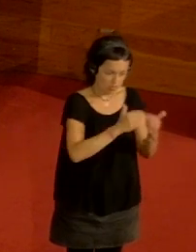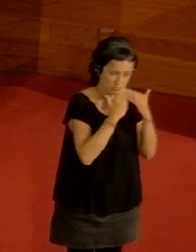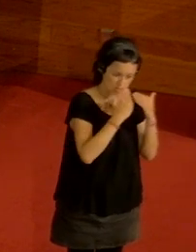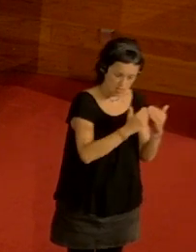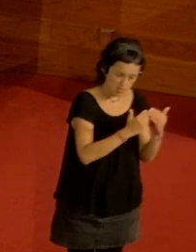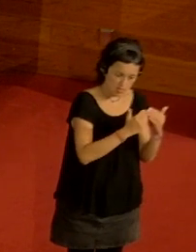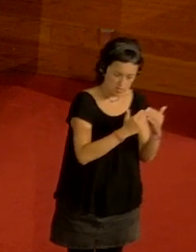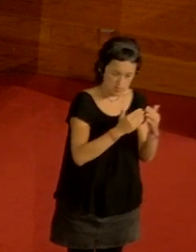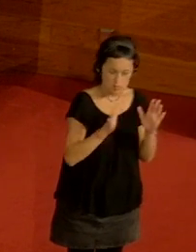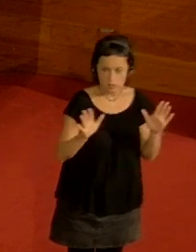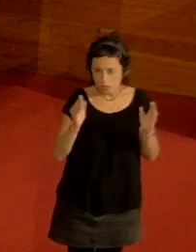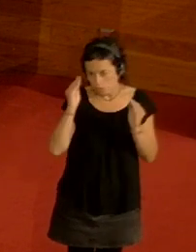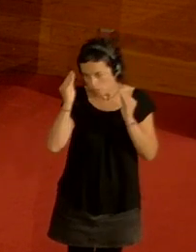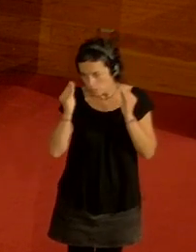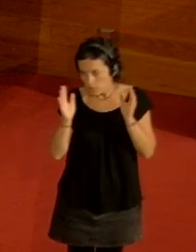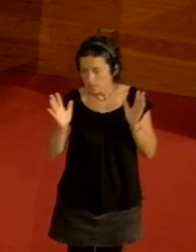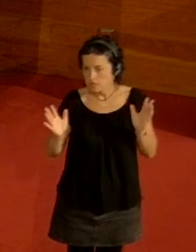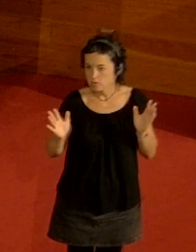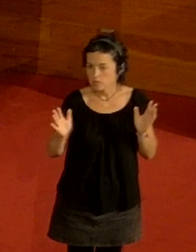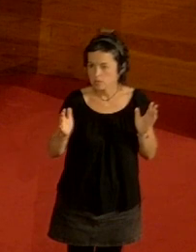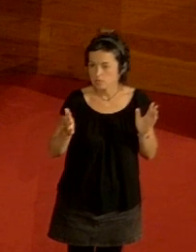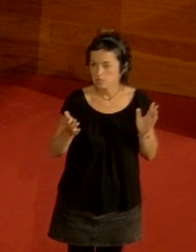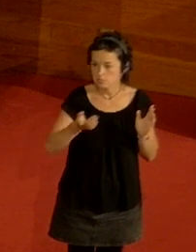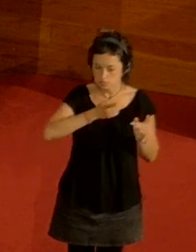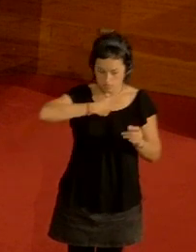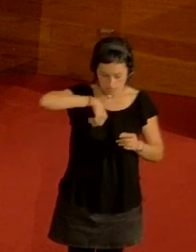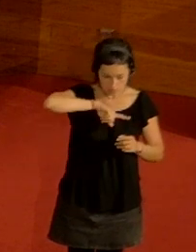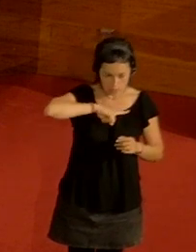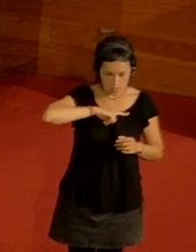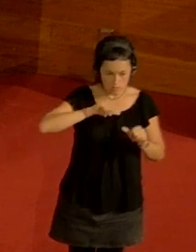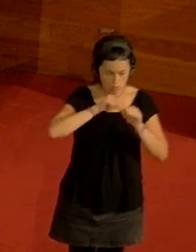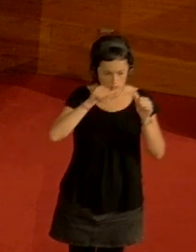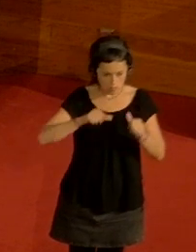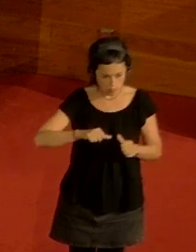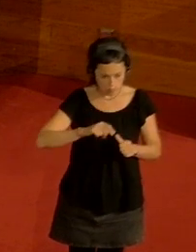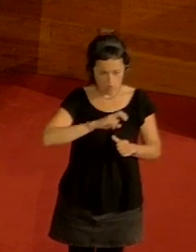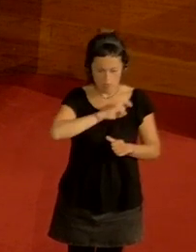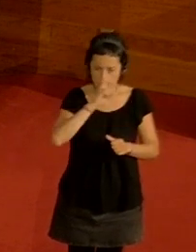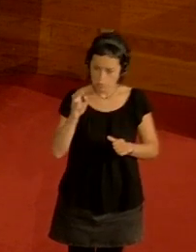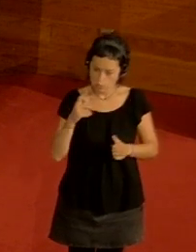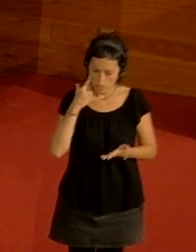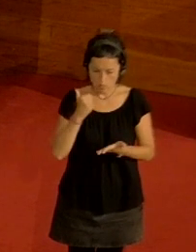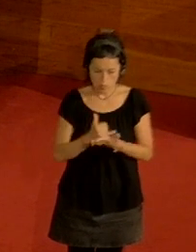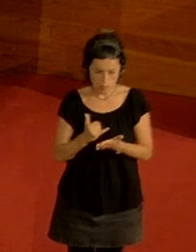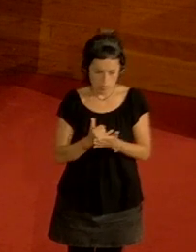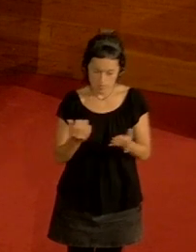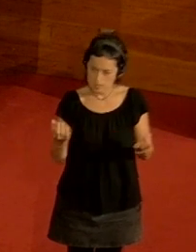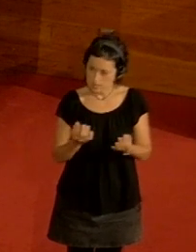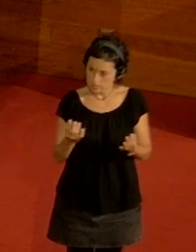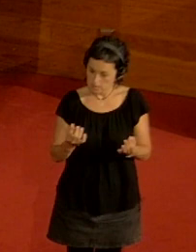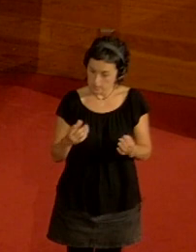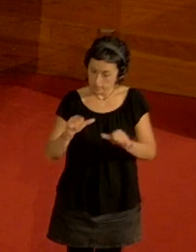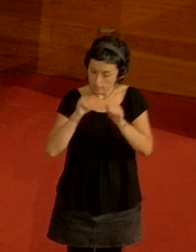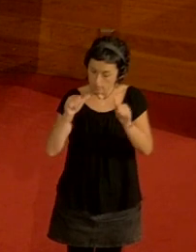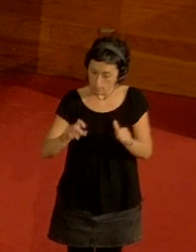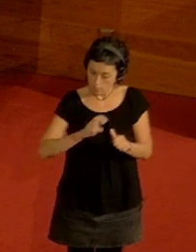menos nos merecemos la tentativa de probar otras formas de hacer las cosas como humanos y en esas otras formas de